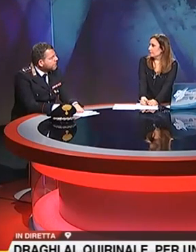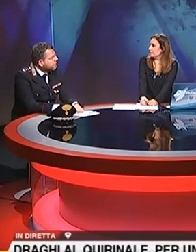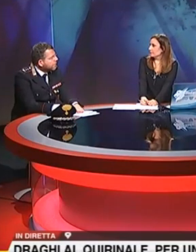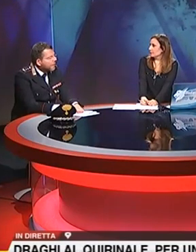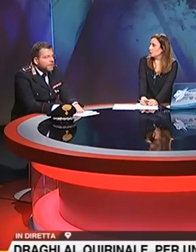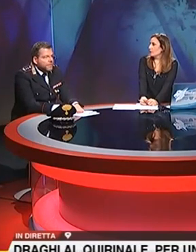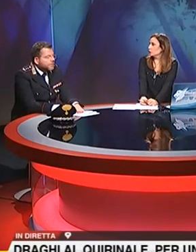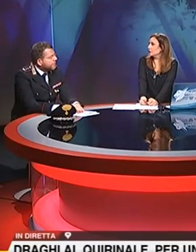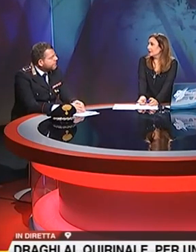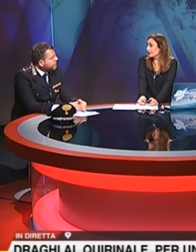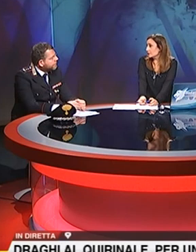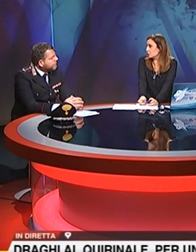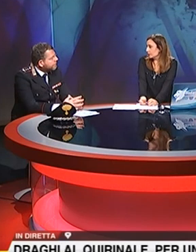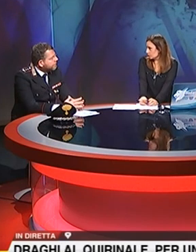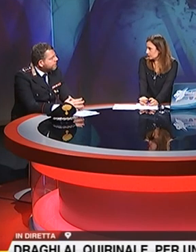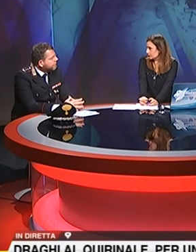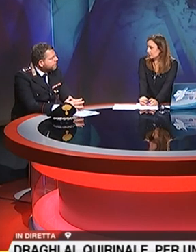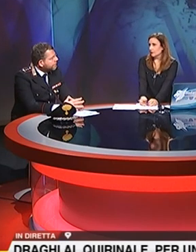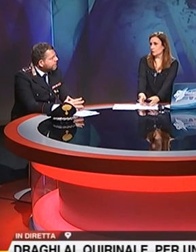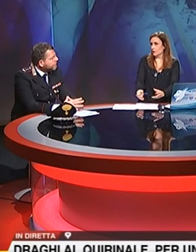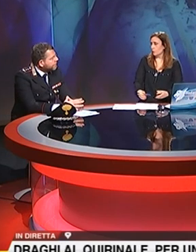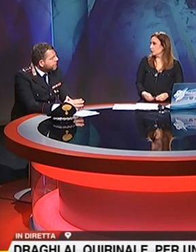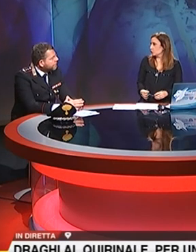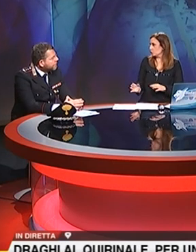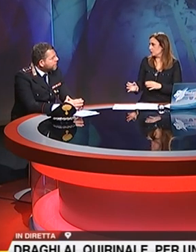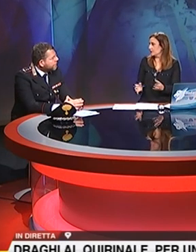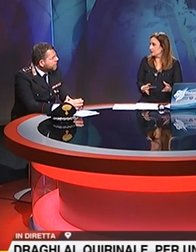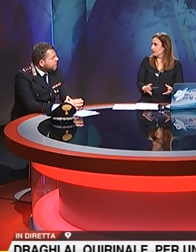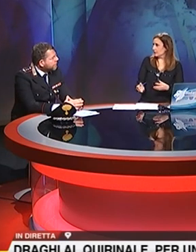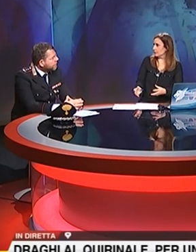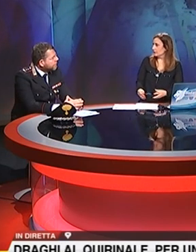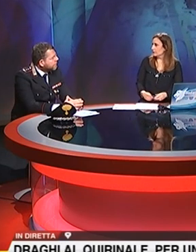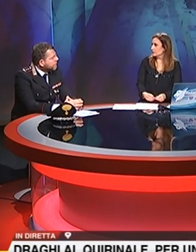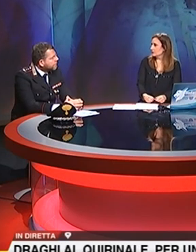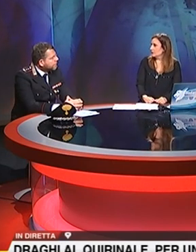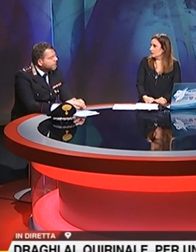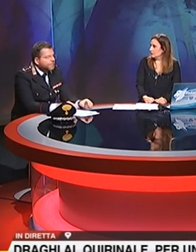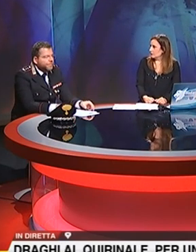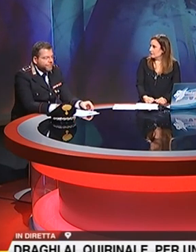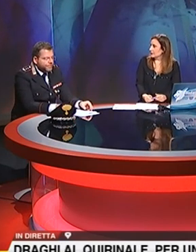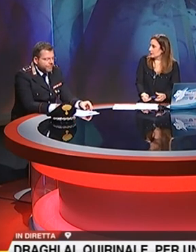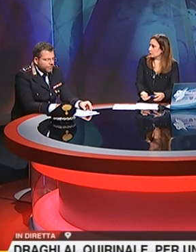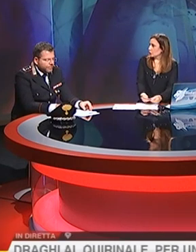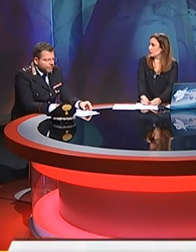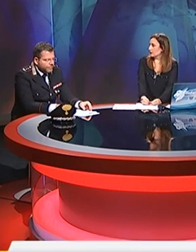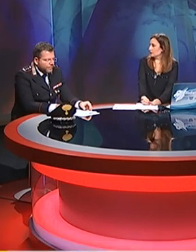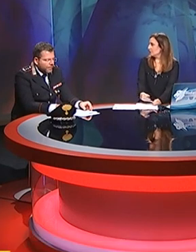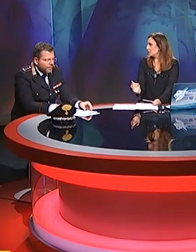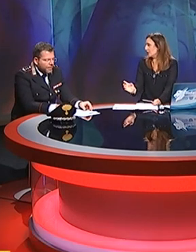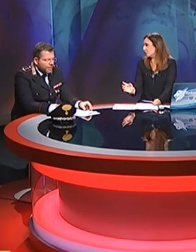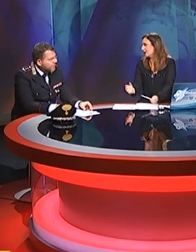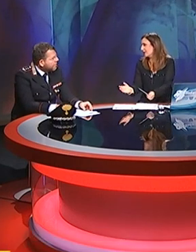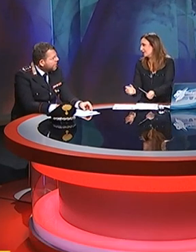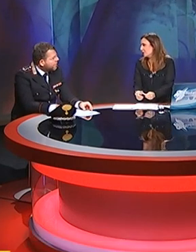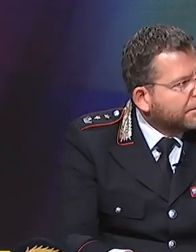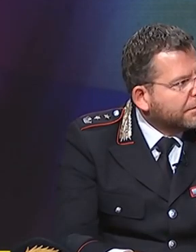livelli in un momento di crisi come questa, perché insomma un momento non solo di crisi sanitaria ma anche di crisi finanziaria ed economica.